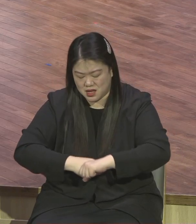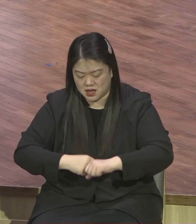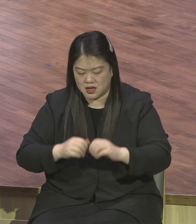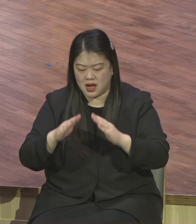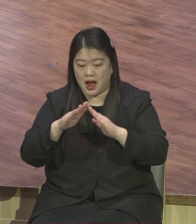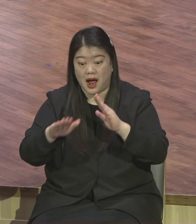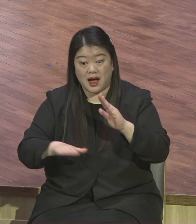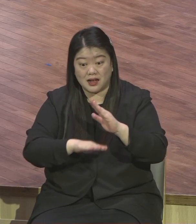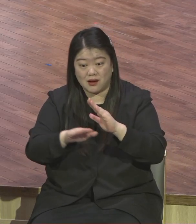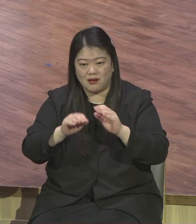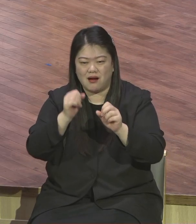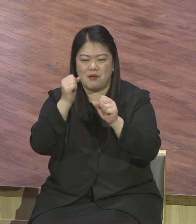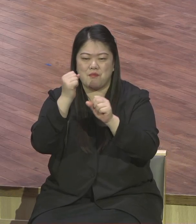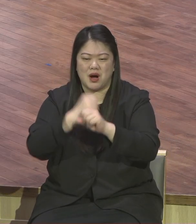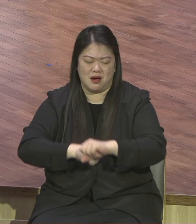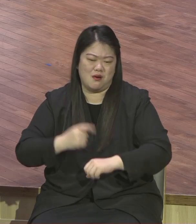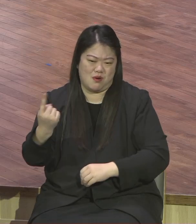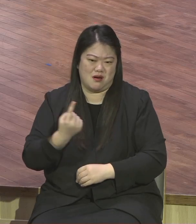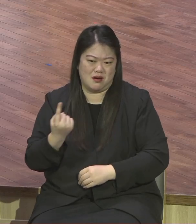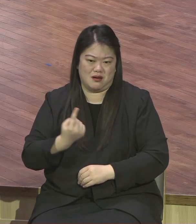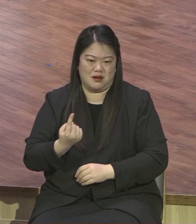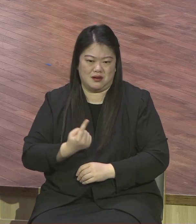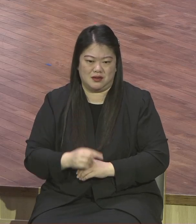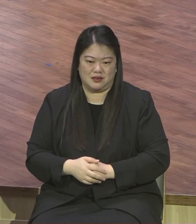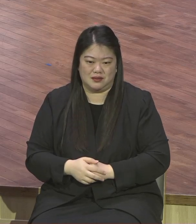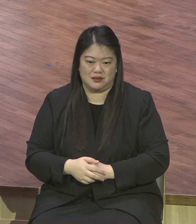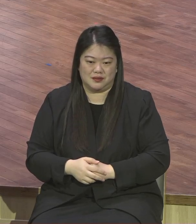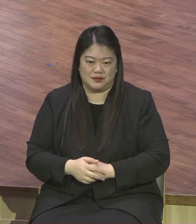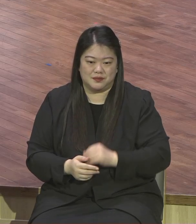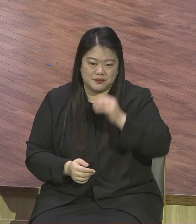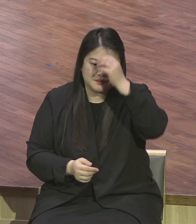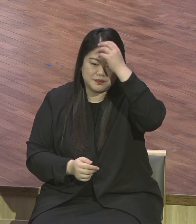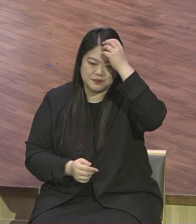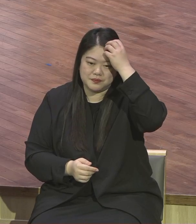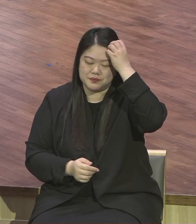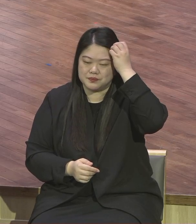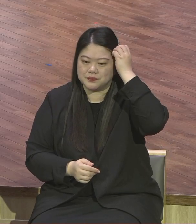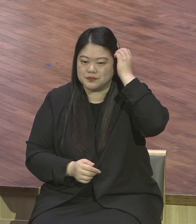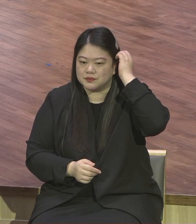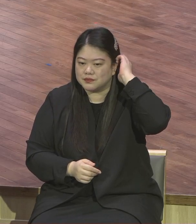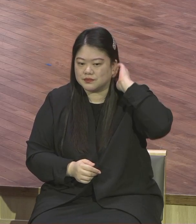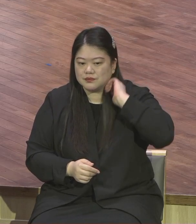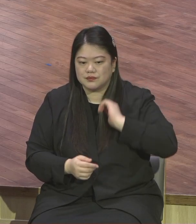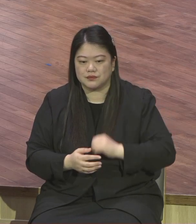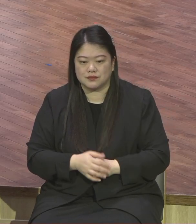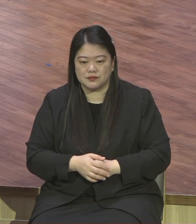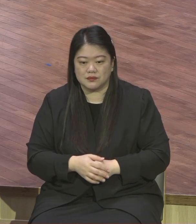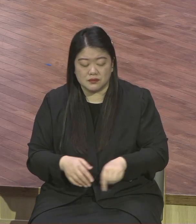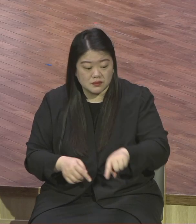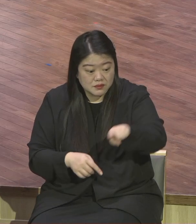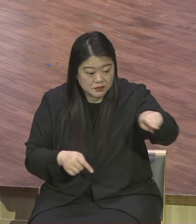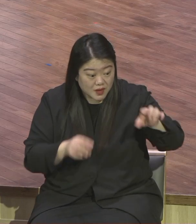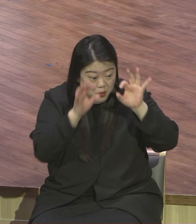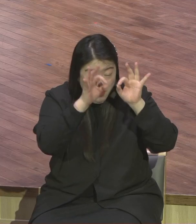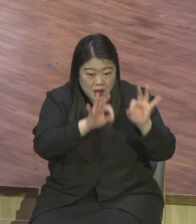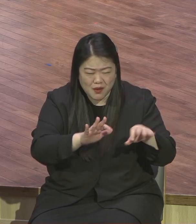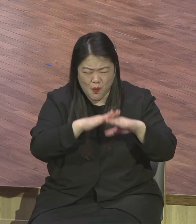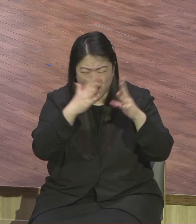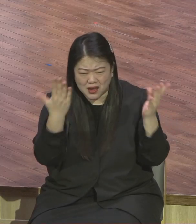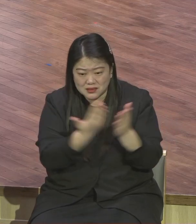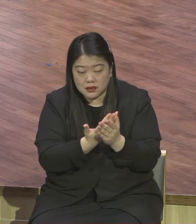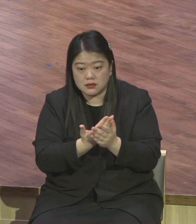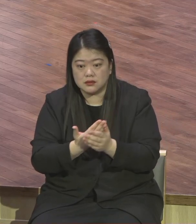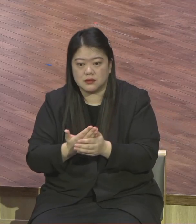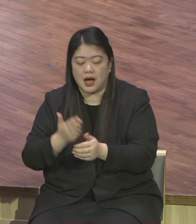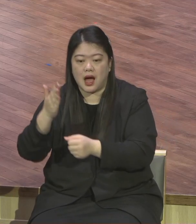하는 이런 일을 해요. 결국은 하나님의 뜻과는 정반대로 가게 만드는 뭐요,